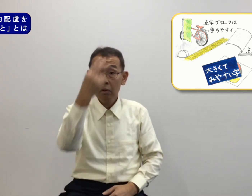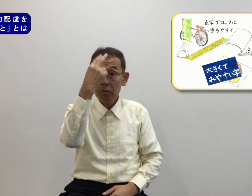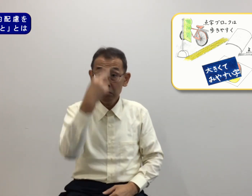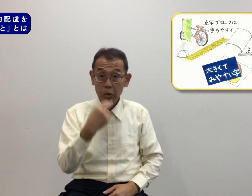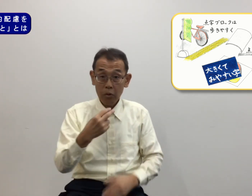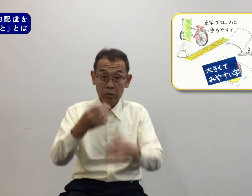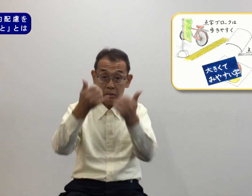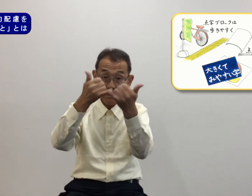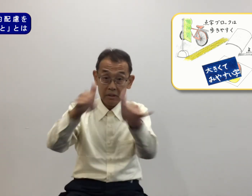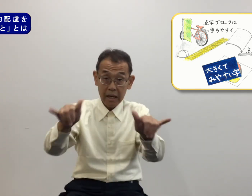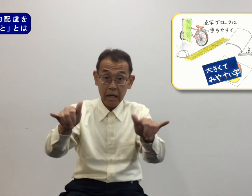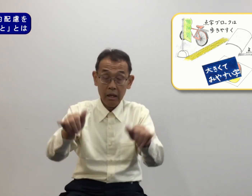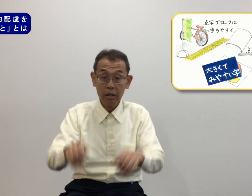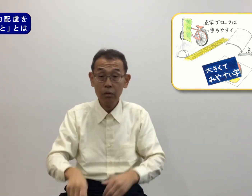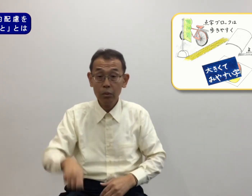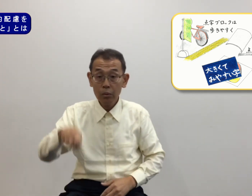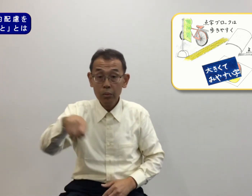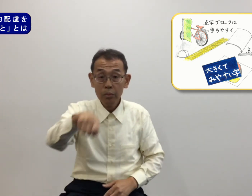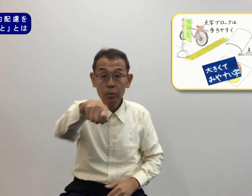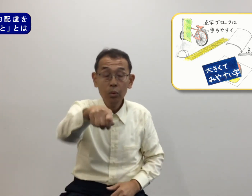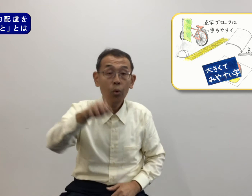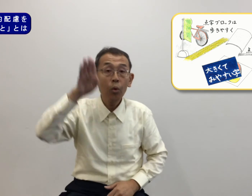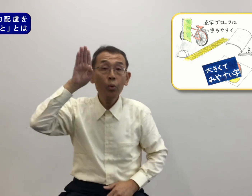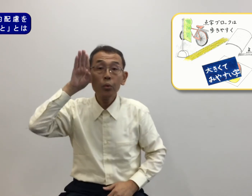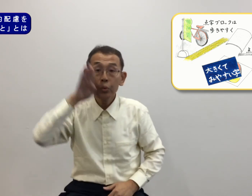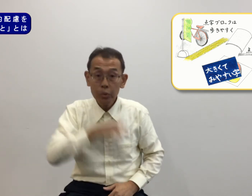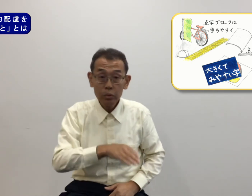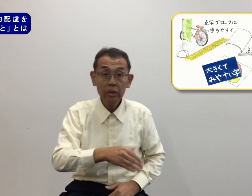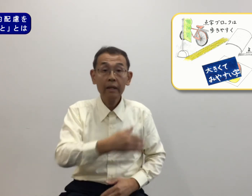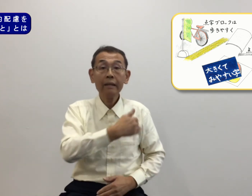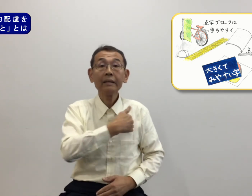視覚障害者が通行しやすくなります